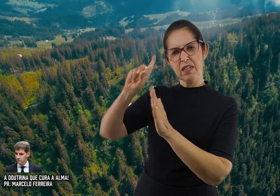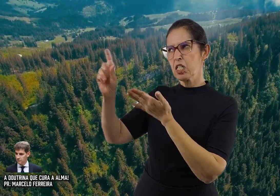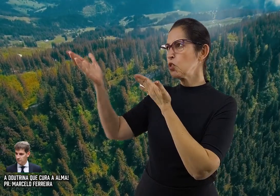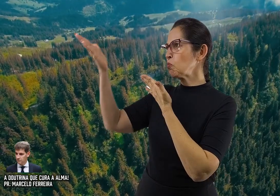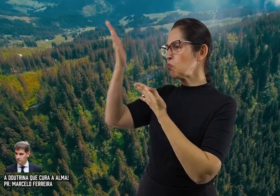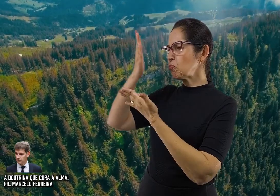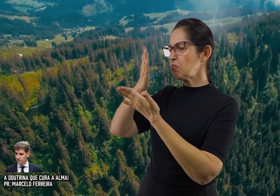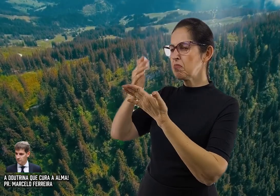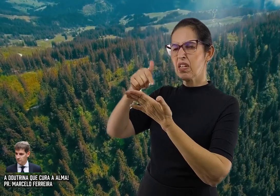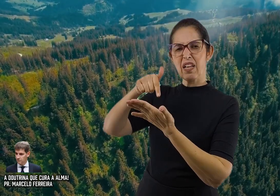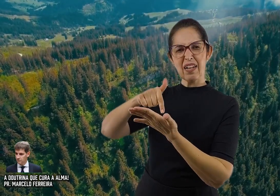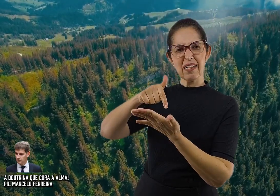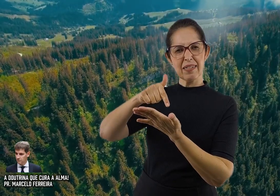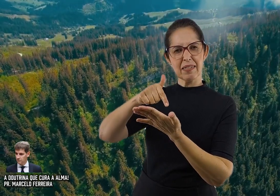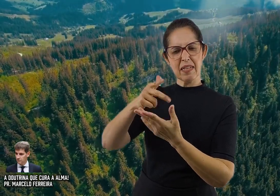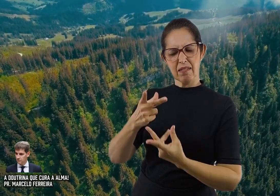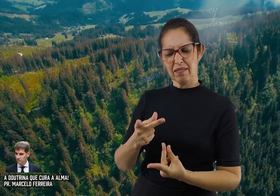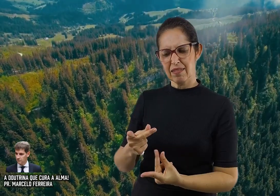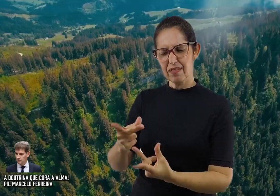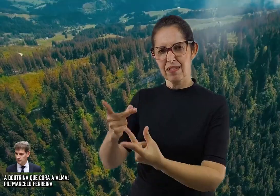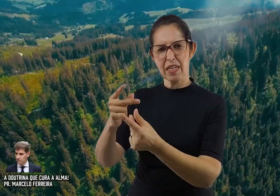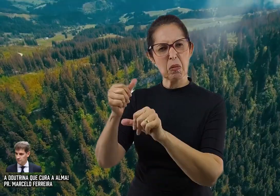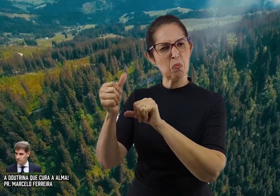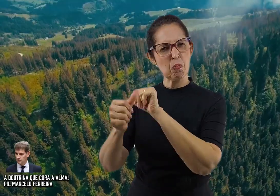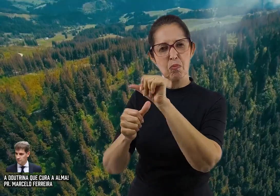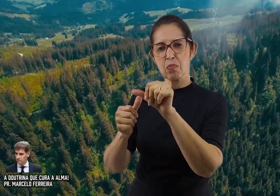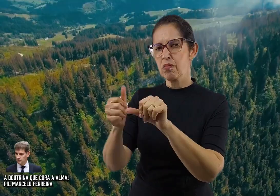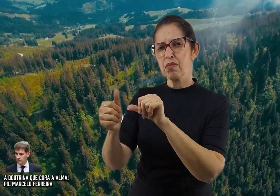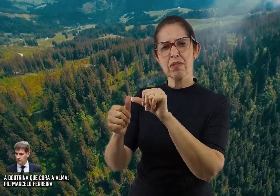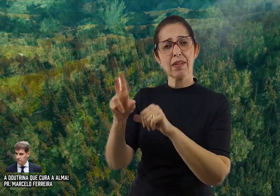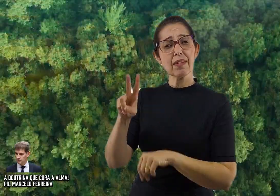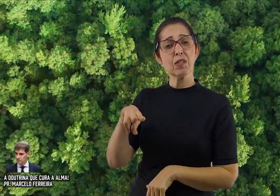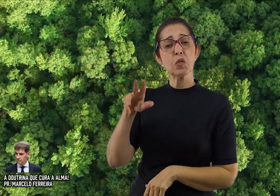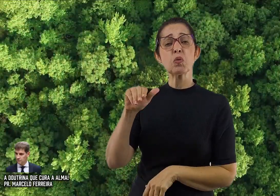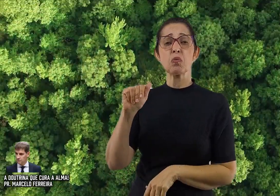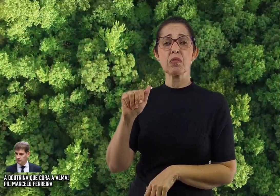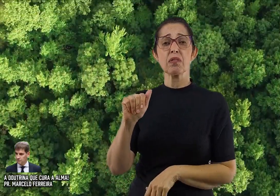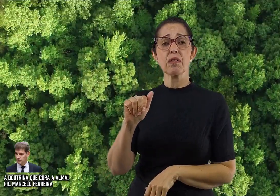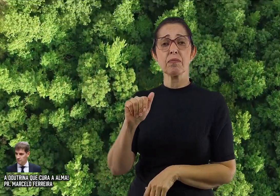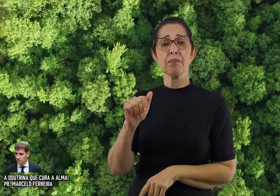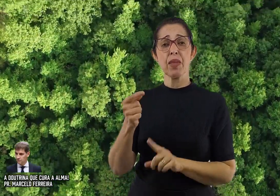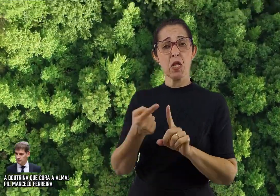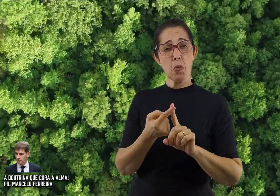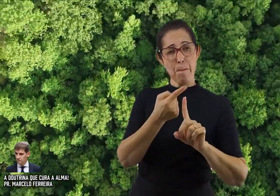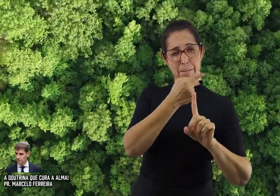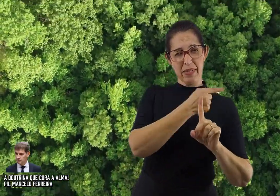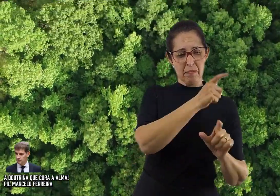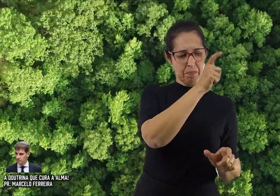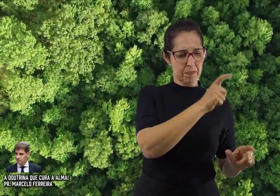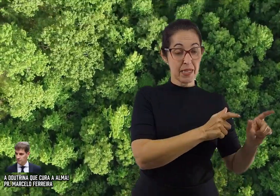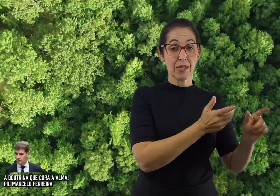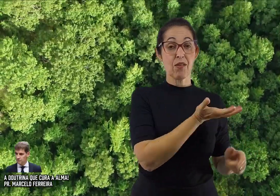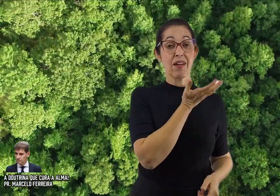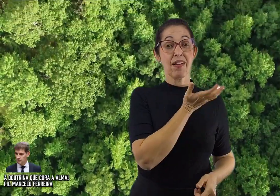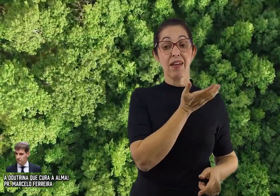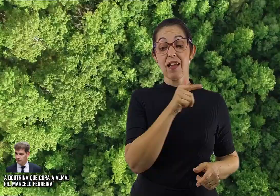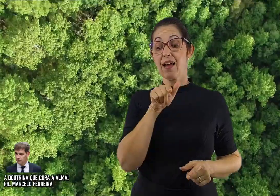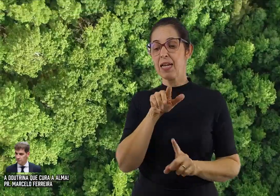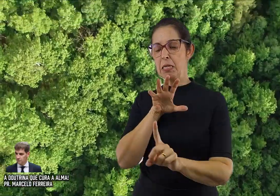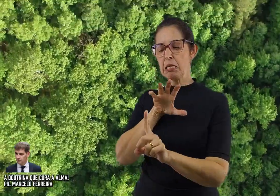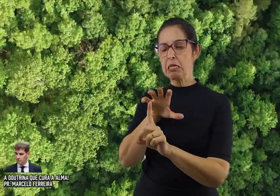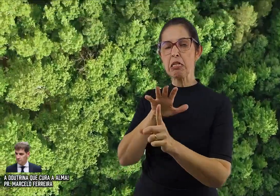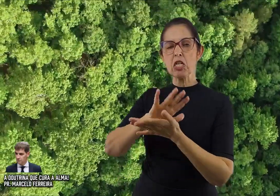Olha, muitos homens hereges já tentaram derrubar as doutrinas da igreja, mas muitos.